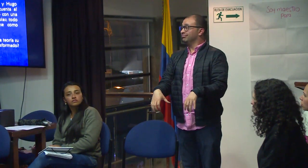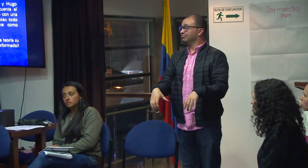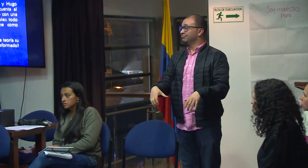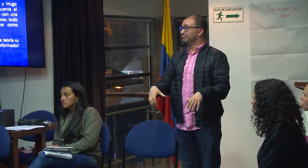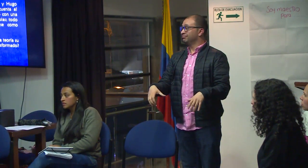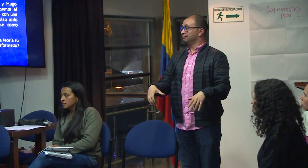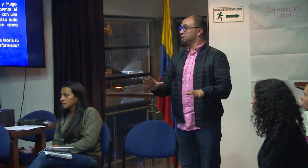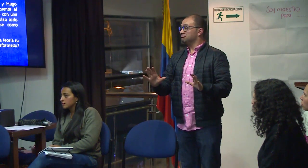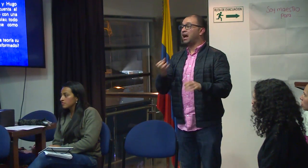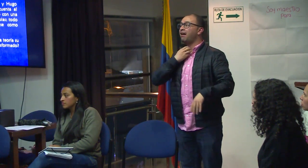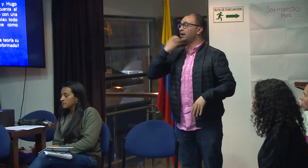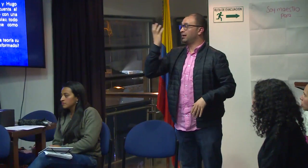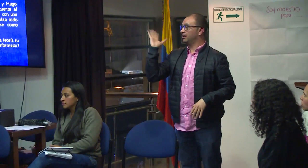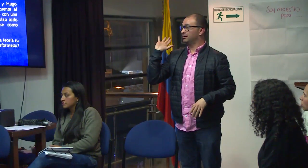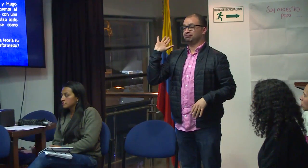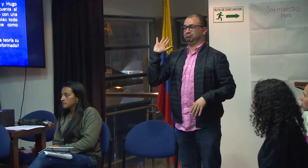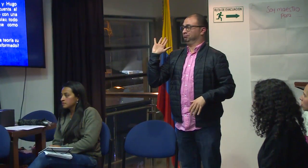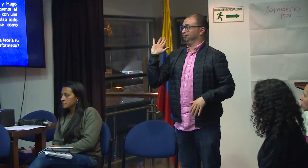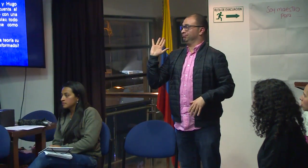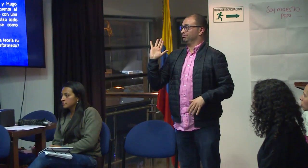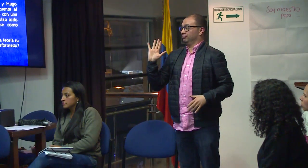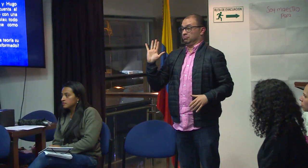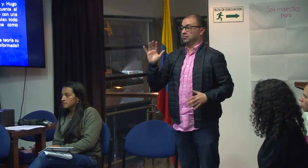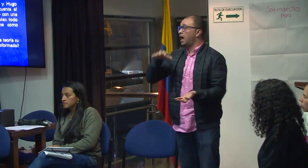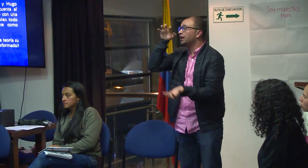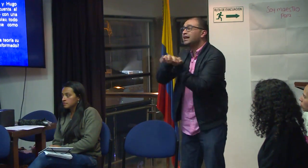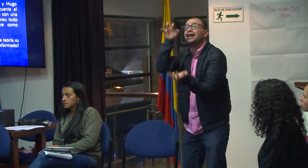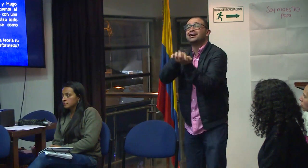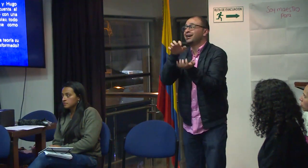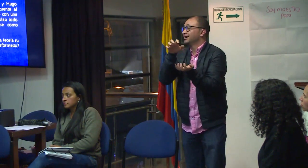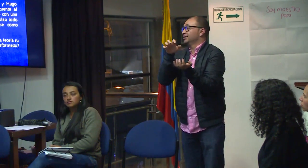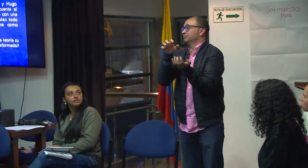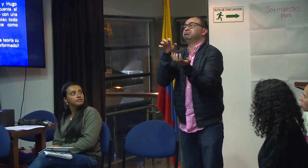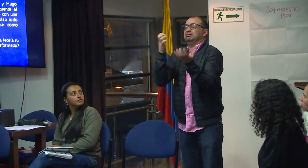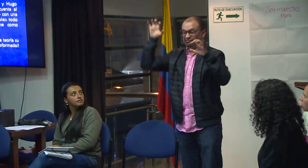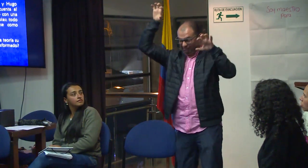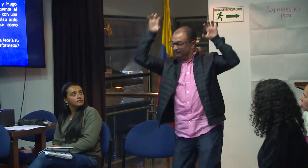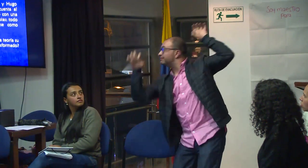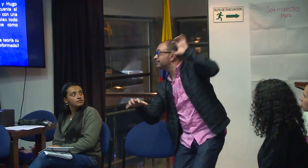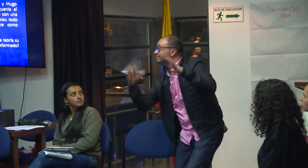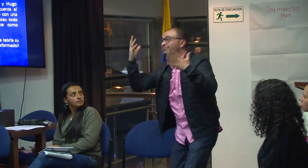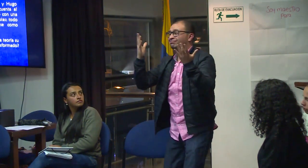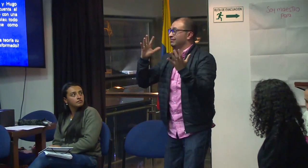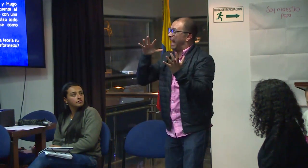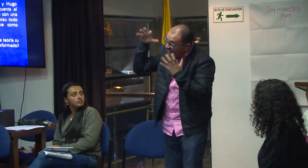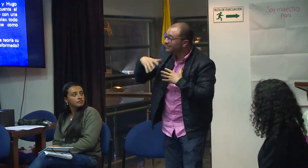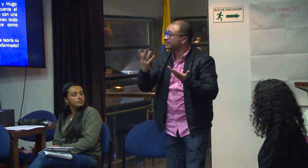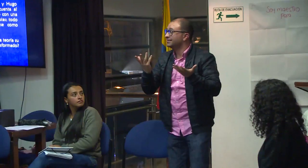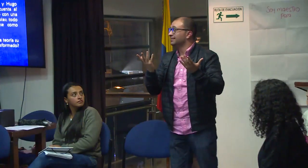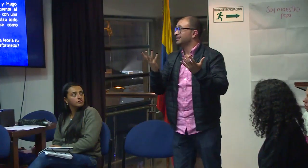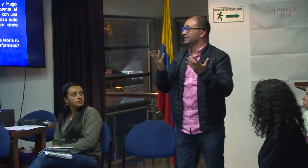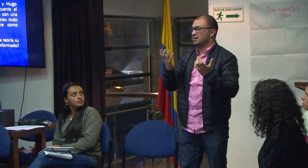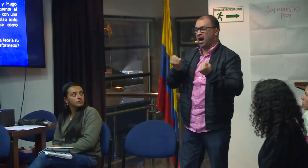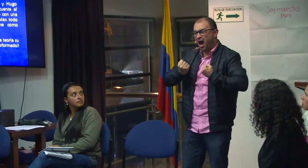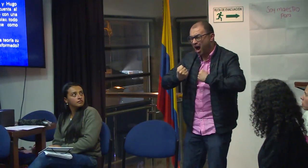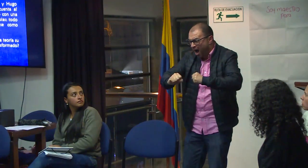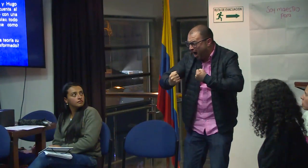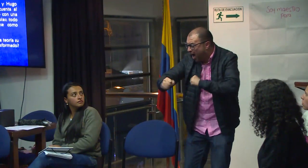El león dice, pues bueno, yo lo hago, ¿sí? La jirafa trata, el cocodrilo mira, ¿y cómo me voy a